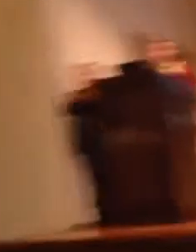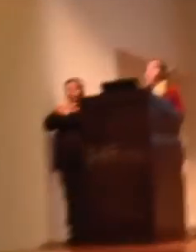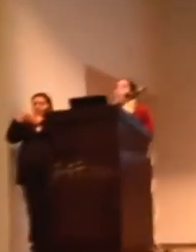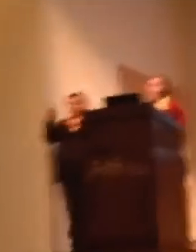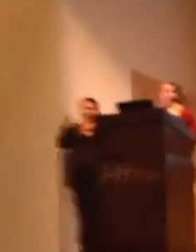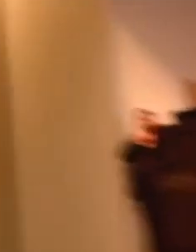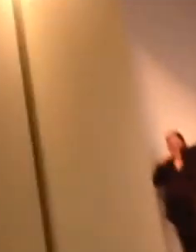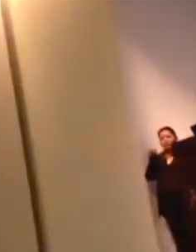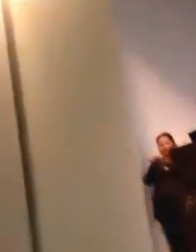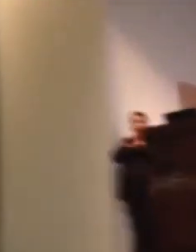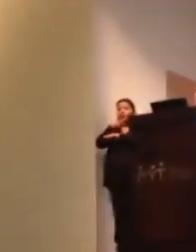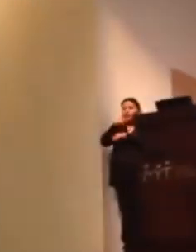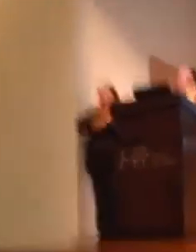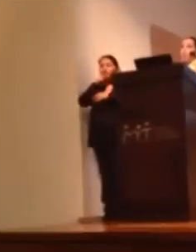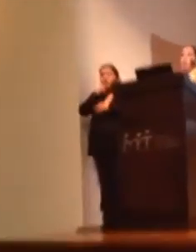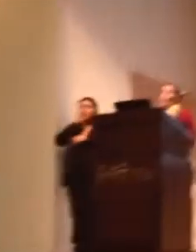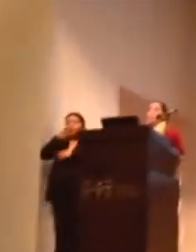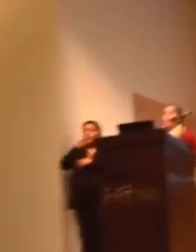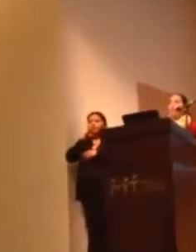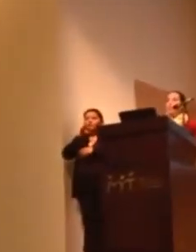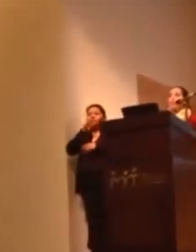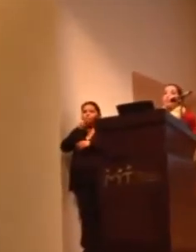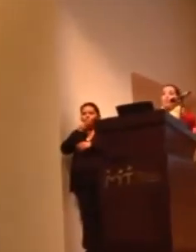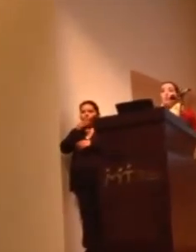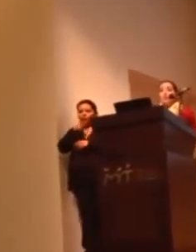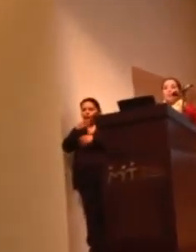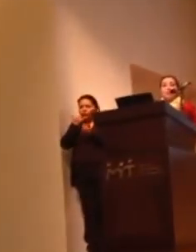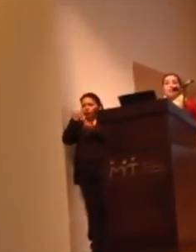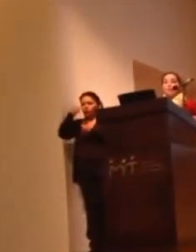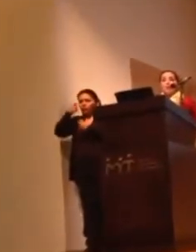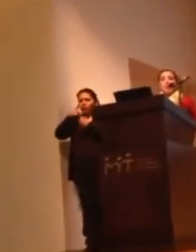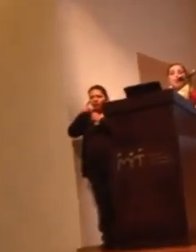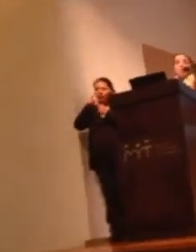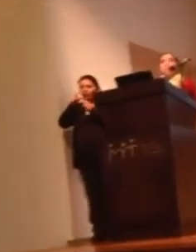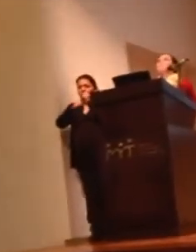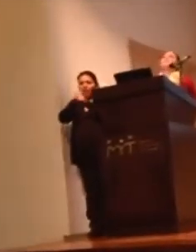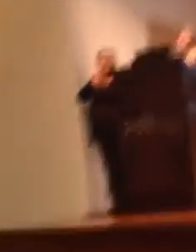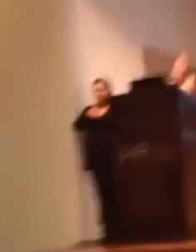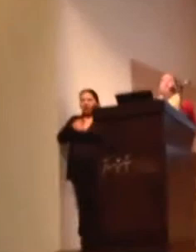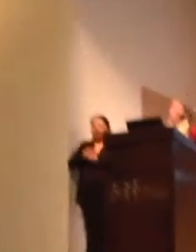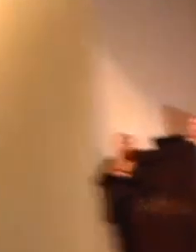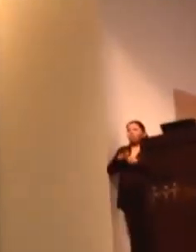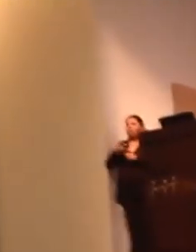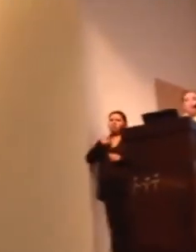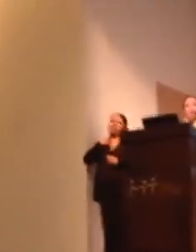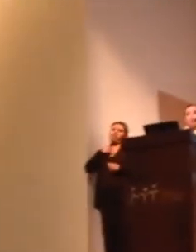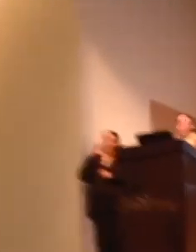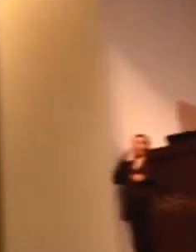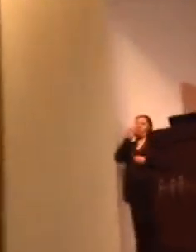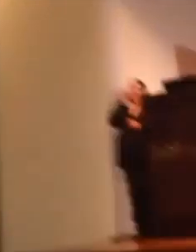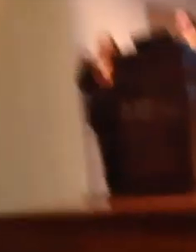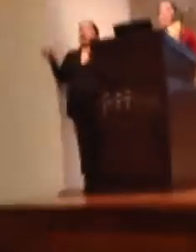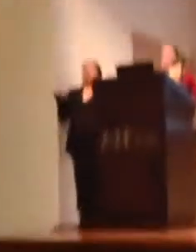lo ves con los niños, ahora ya hasta te responden. Los enanitos de 6 años dicen, pues ¿por qué no quiero?